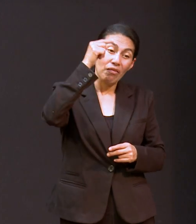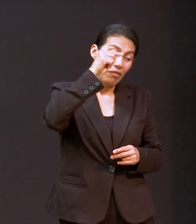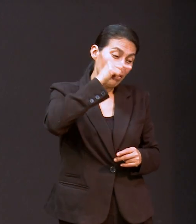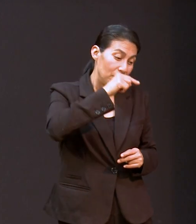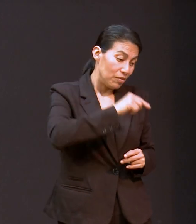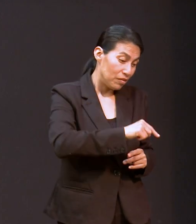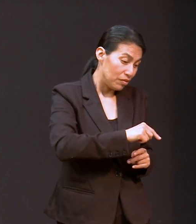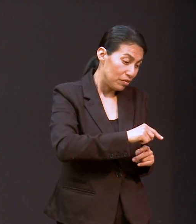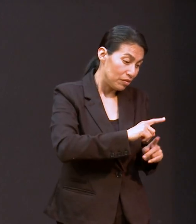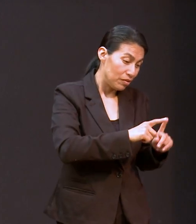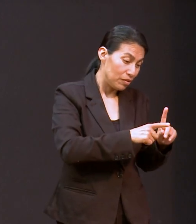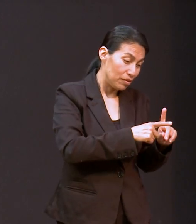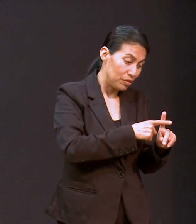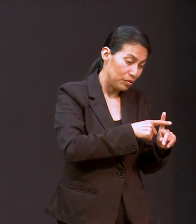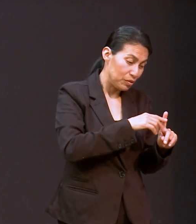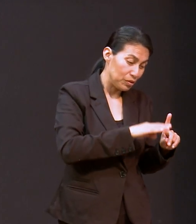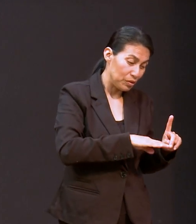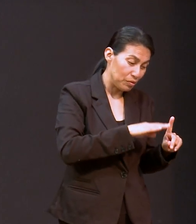morir por nosotros